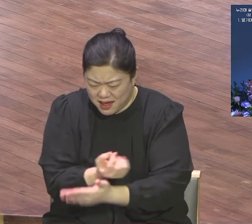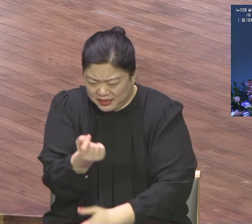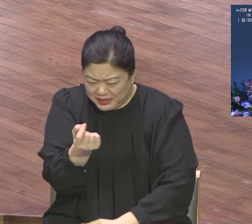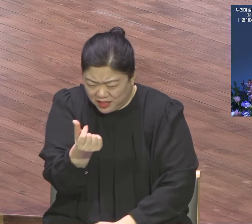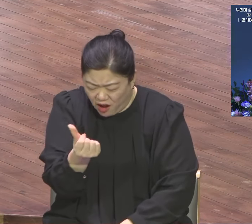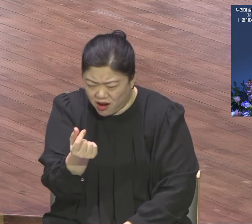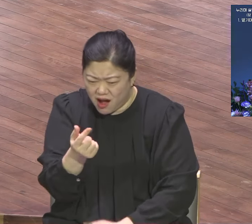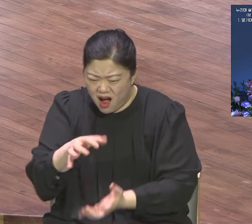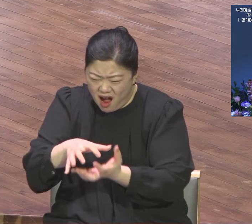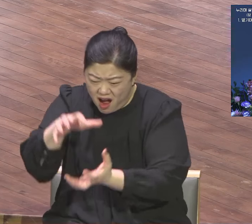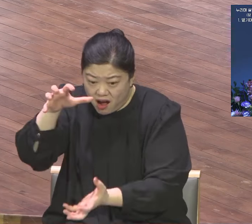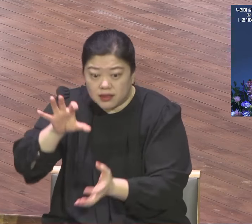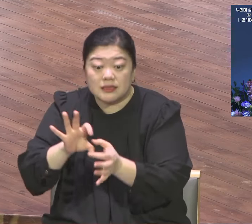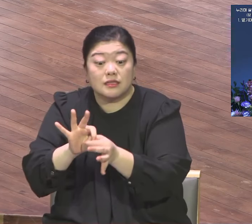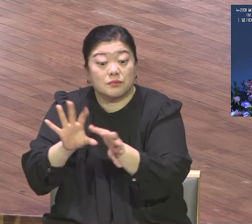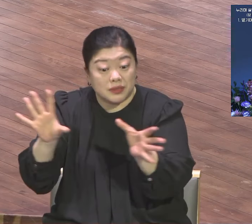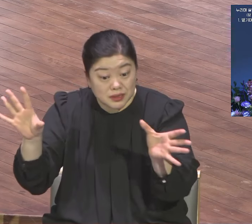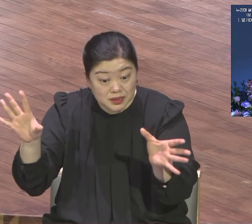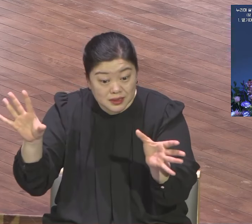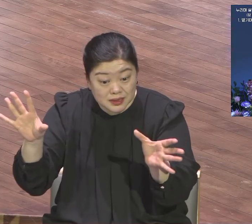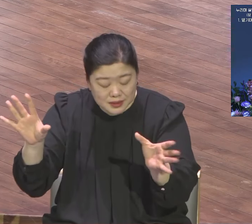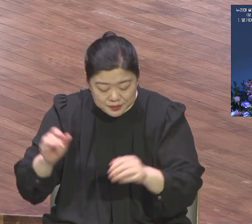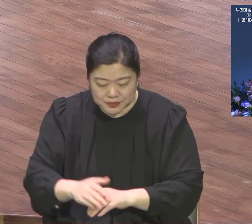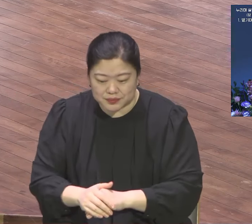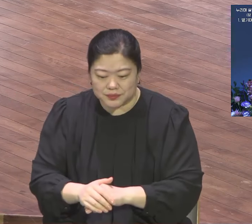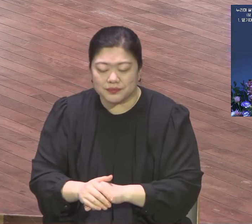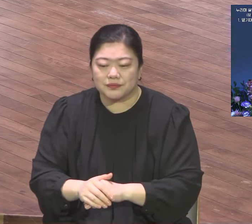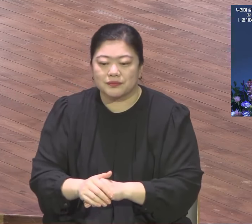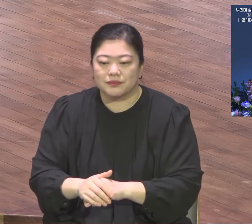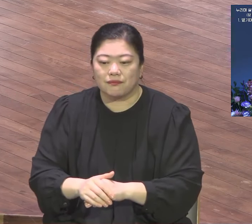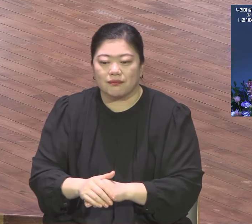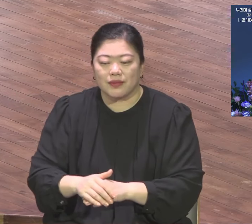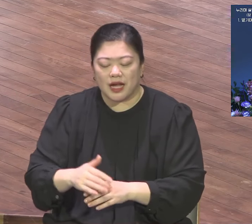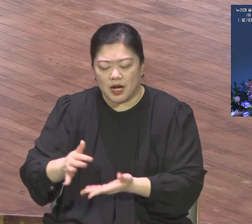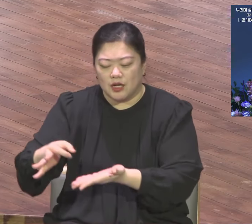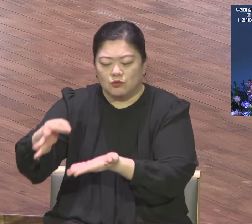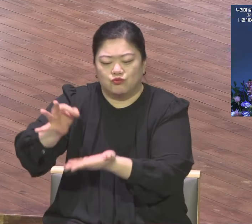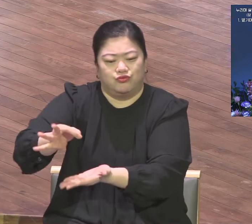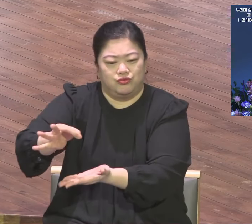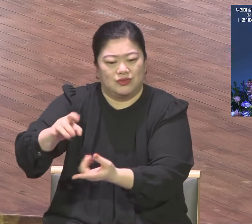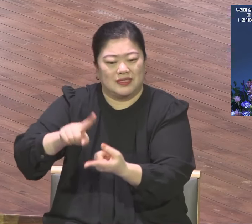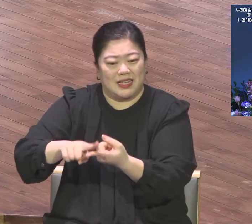정직한 물질관 가진 게 중요해요. 하나님 앞에서 정직한 물질관.